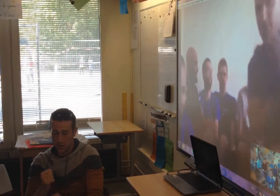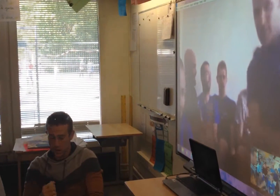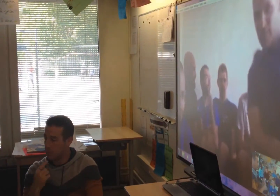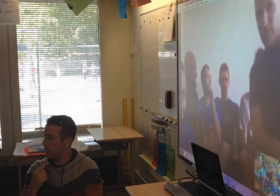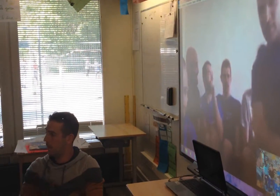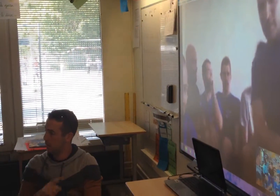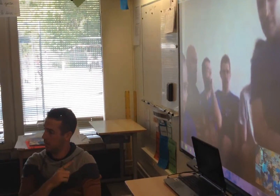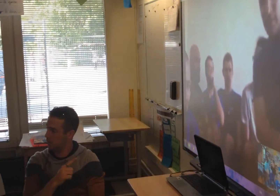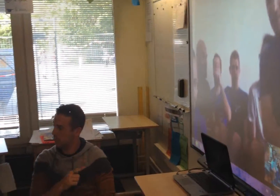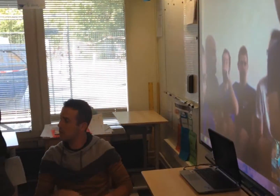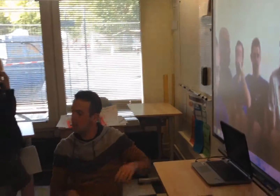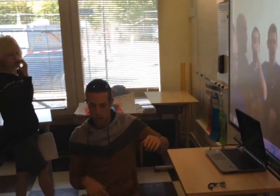Ah bah, Camille, c'est le préféré. Ah oui, moi, c'est mon préféré.